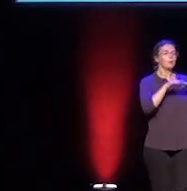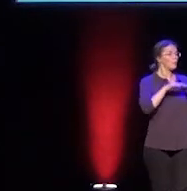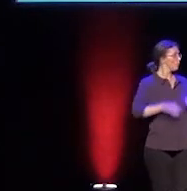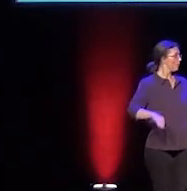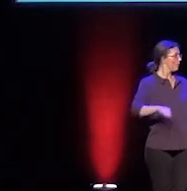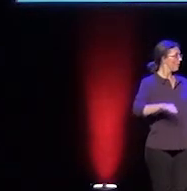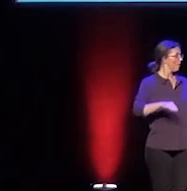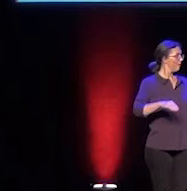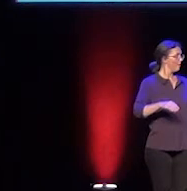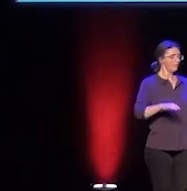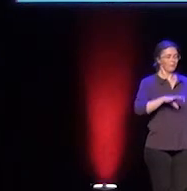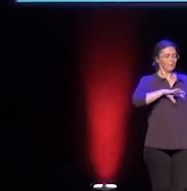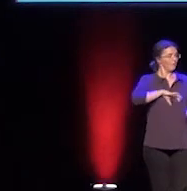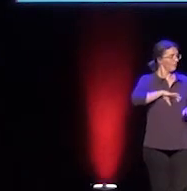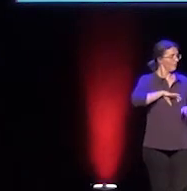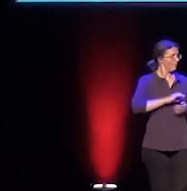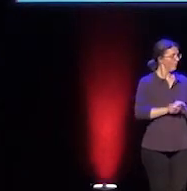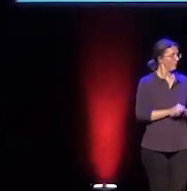Sonderedition,